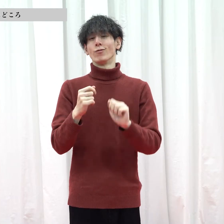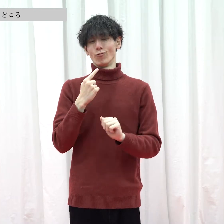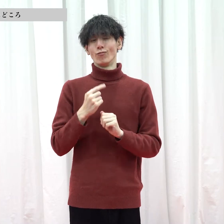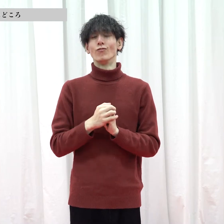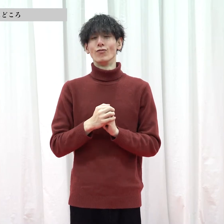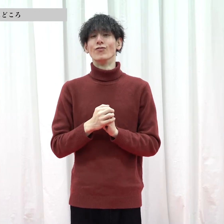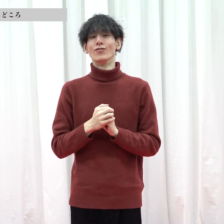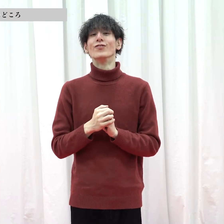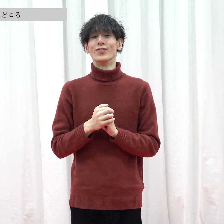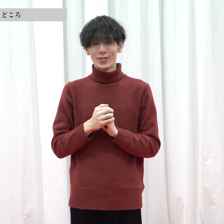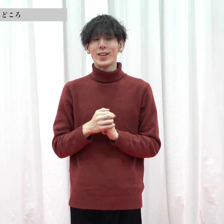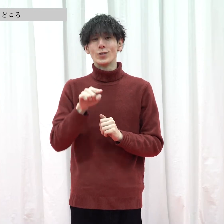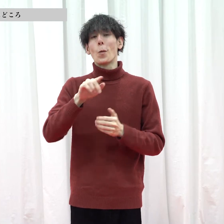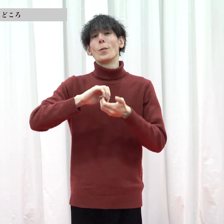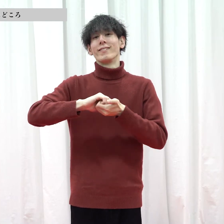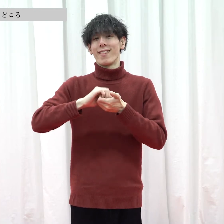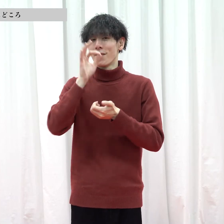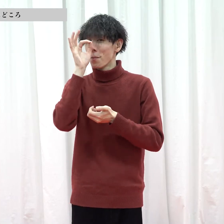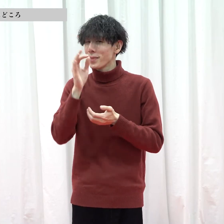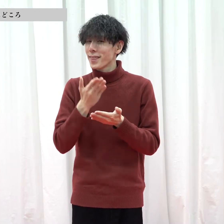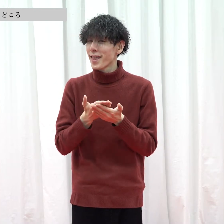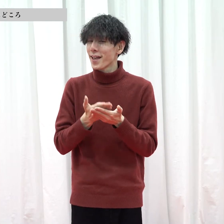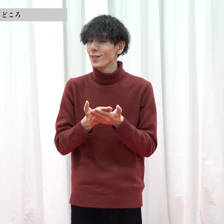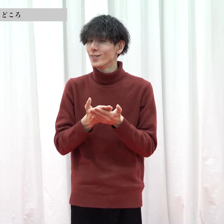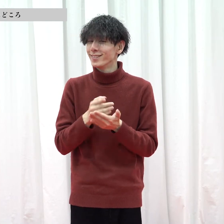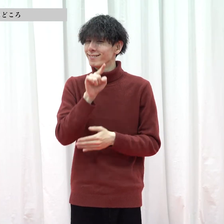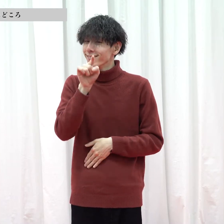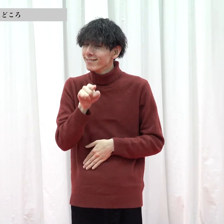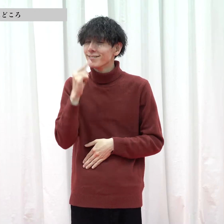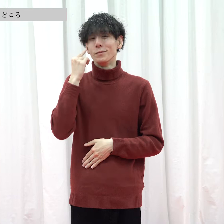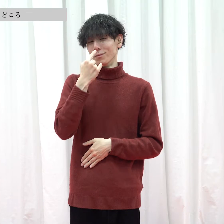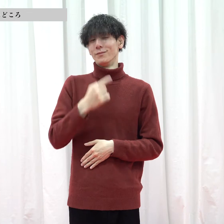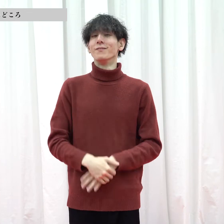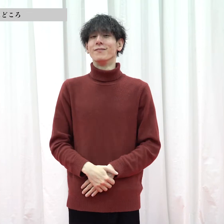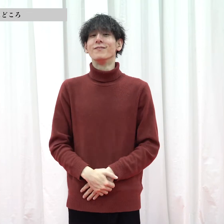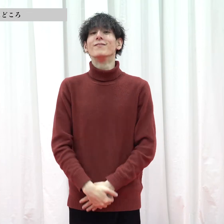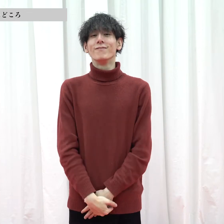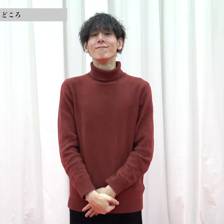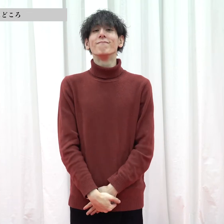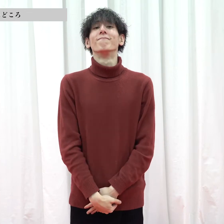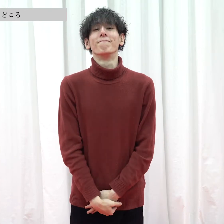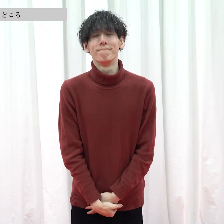ンスに表現しています。そちらをぜひ見ていただきたいなと思います。